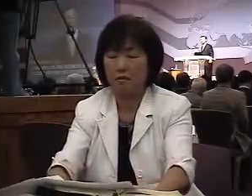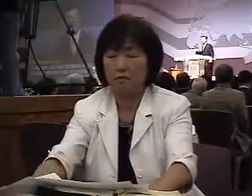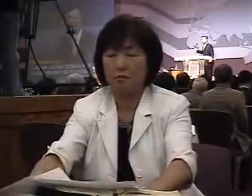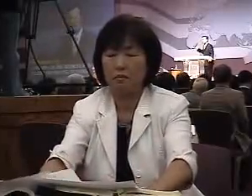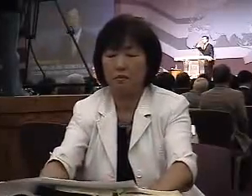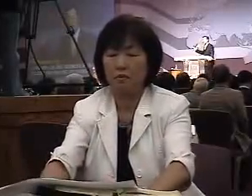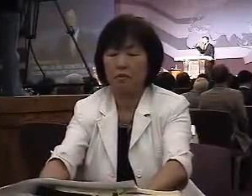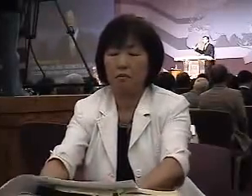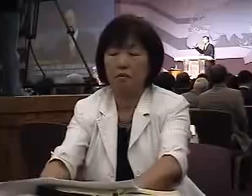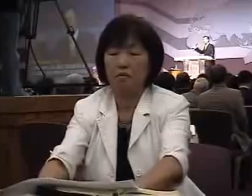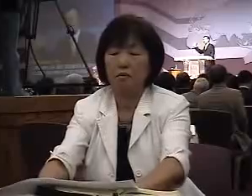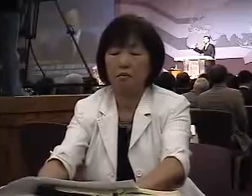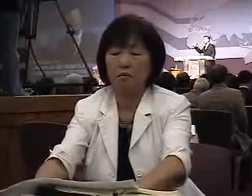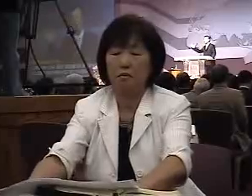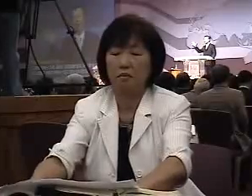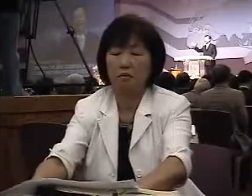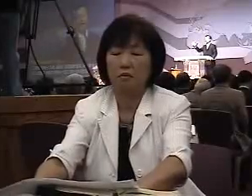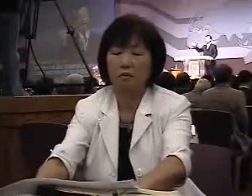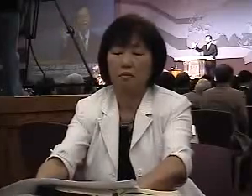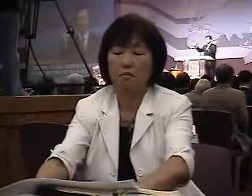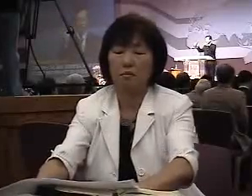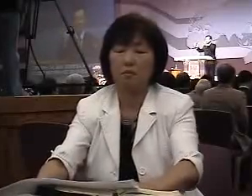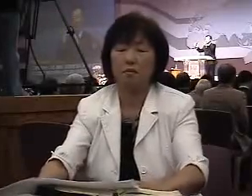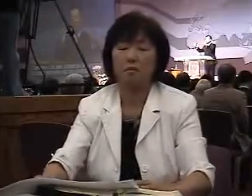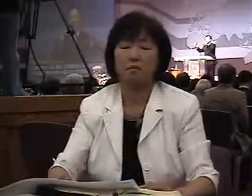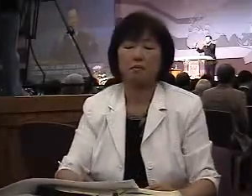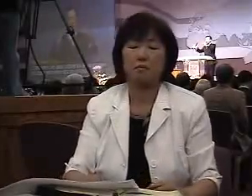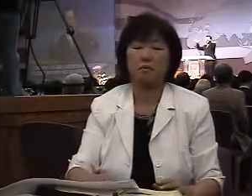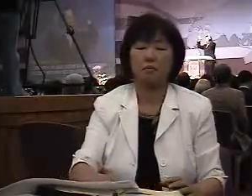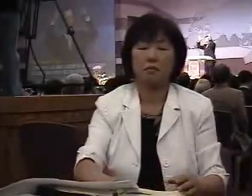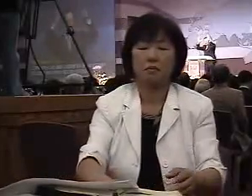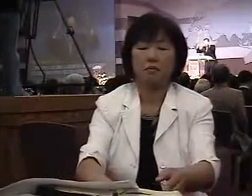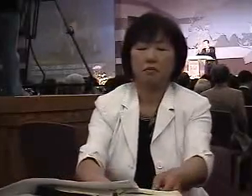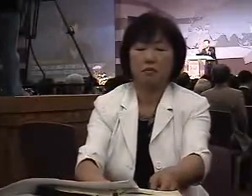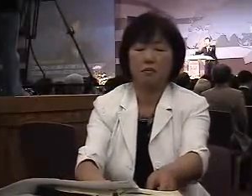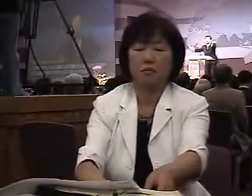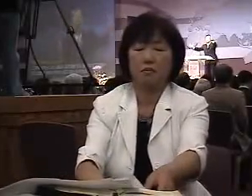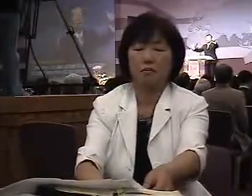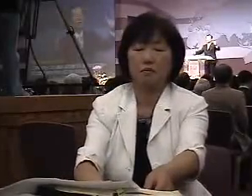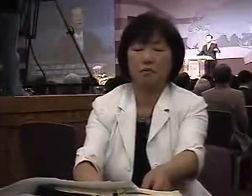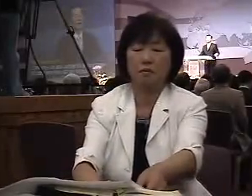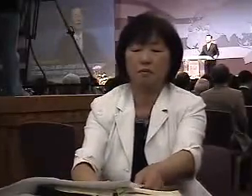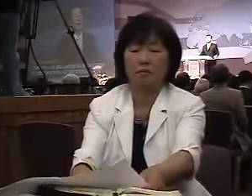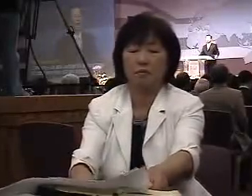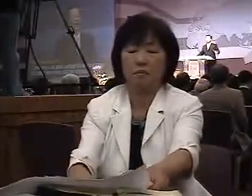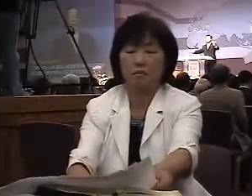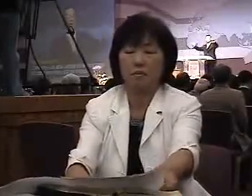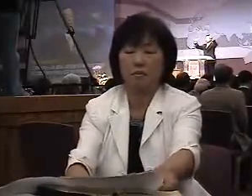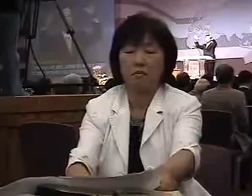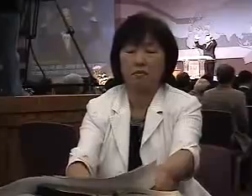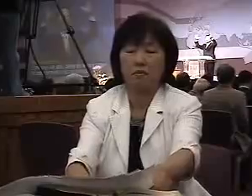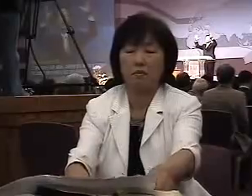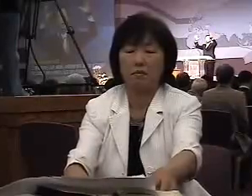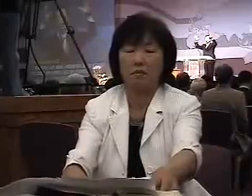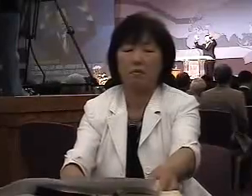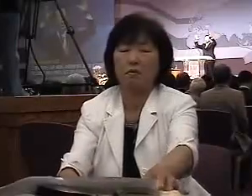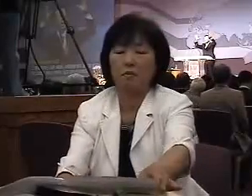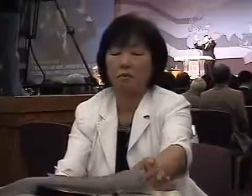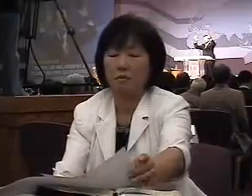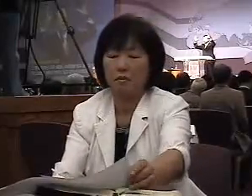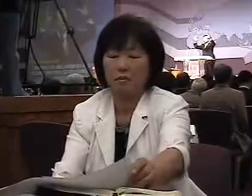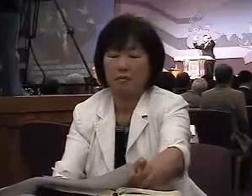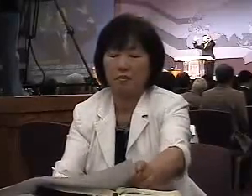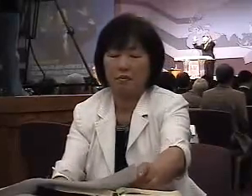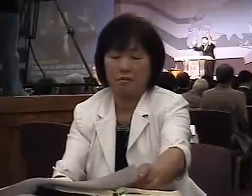때 전진하고 있는 하나님의 나라의 역사가 이 사사기 시대 때 완전히 추락하게 됩니다. 하나님의 영광이